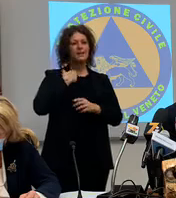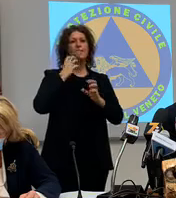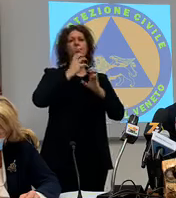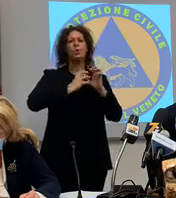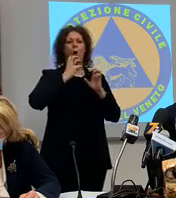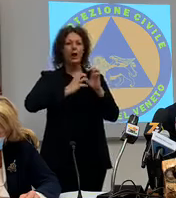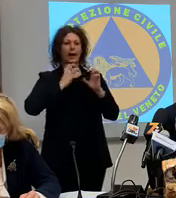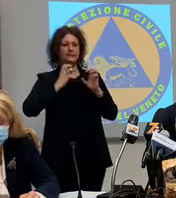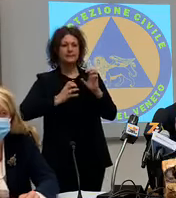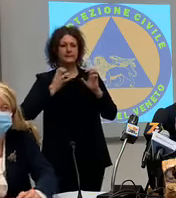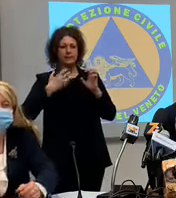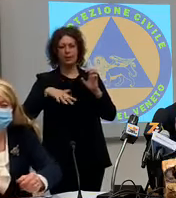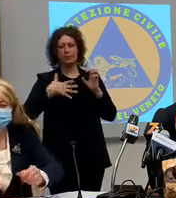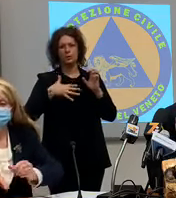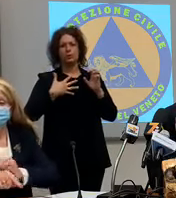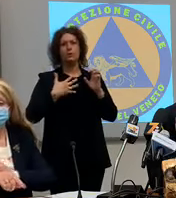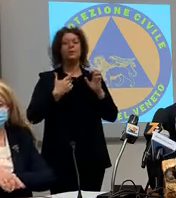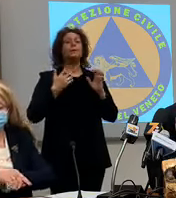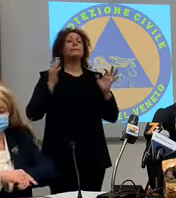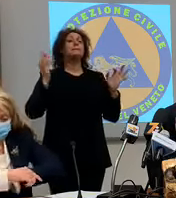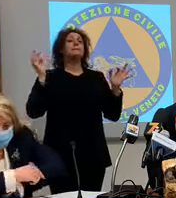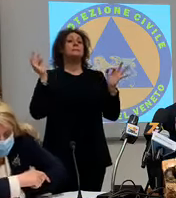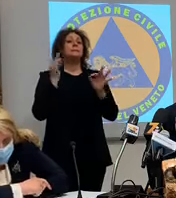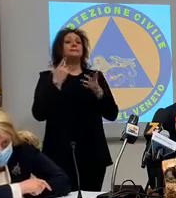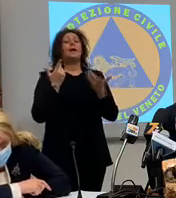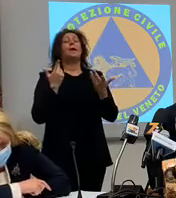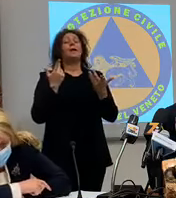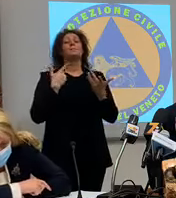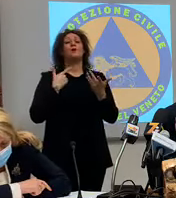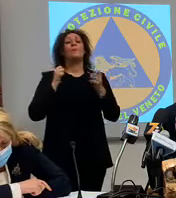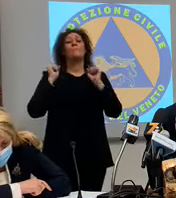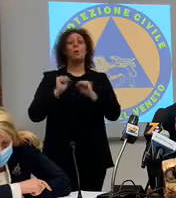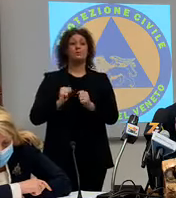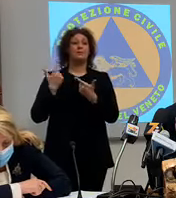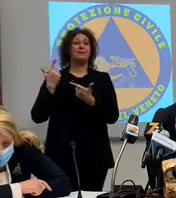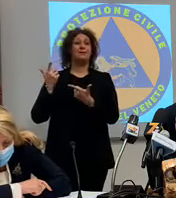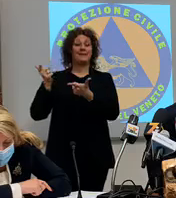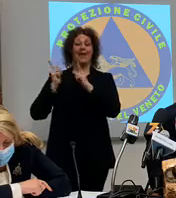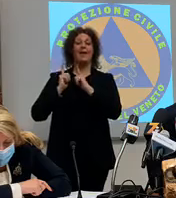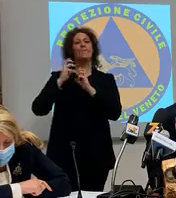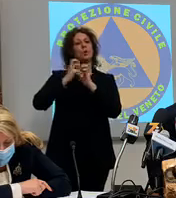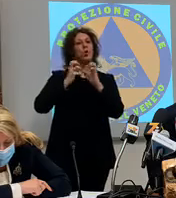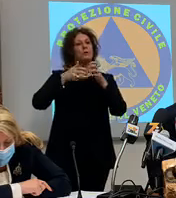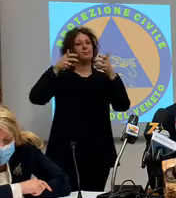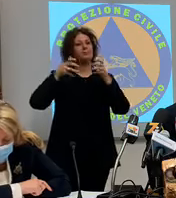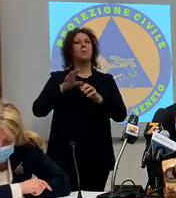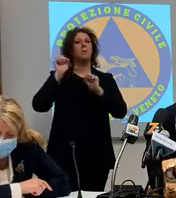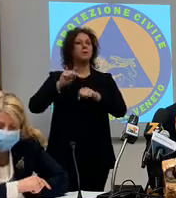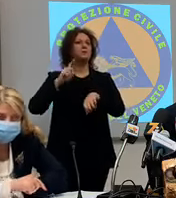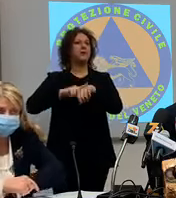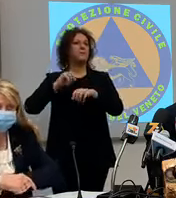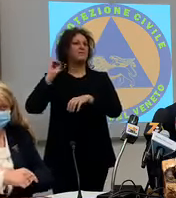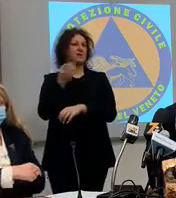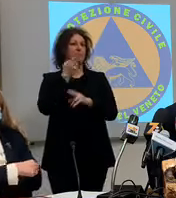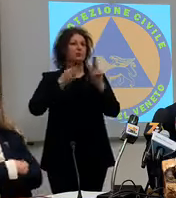possibilità di avere una N una gestione commissariale ridurremo di un terzo i tempi Però andiamo